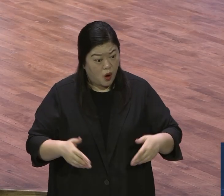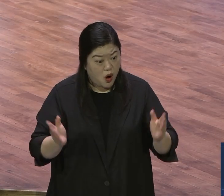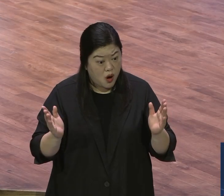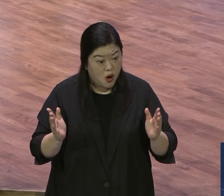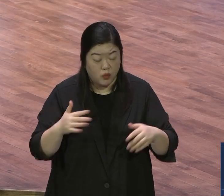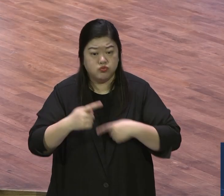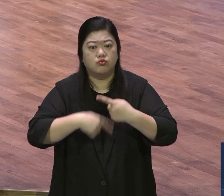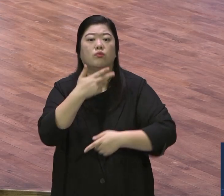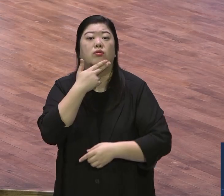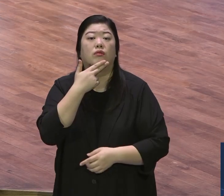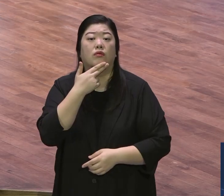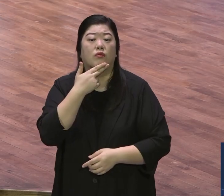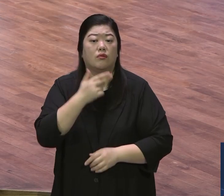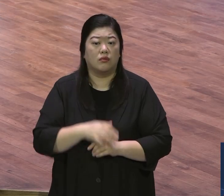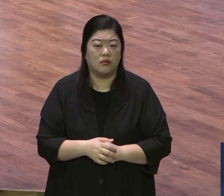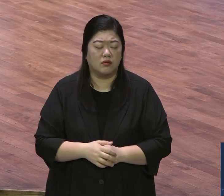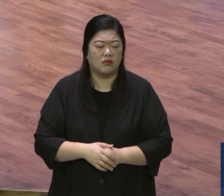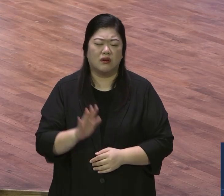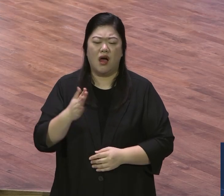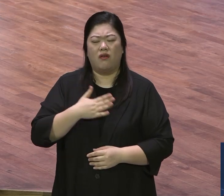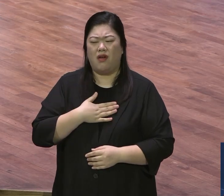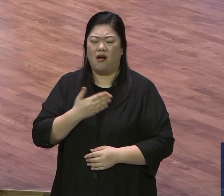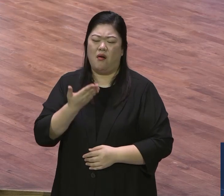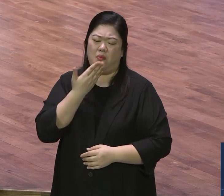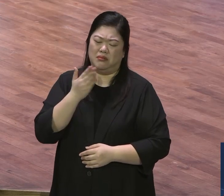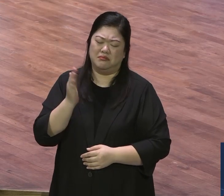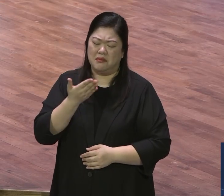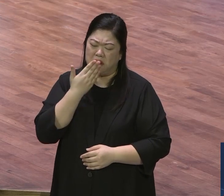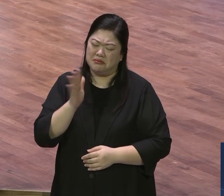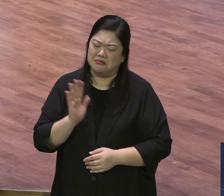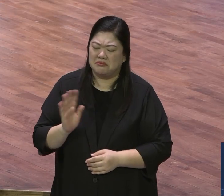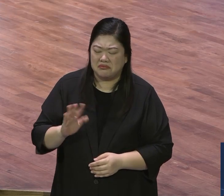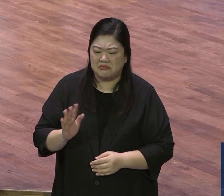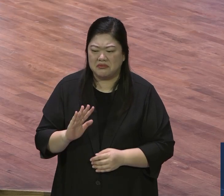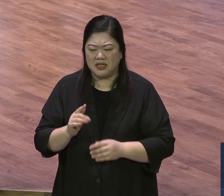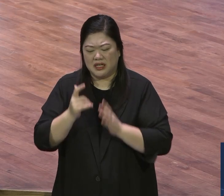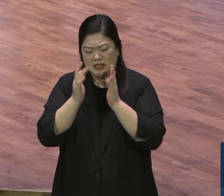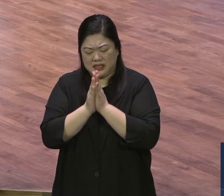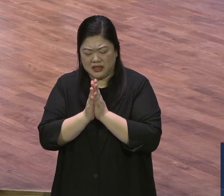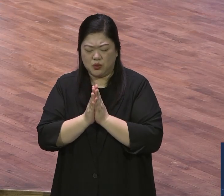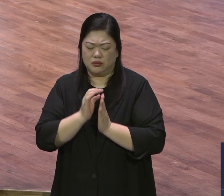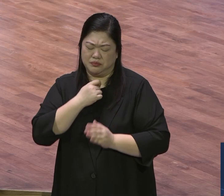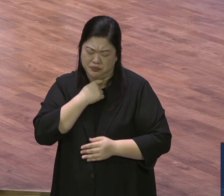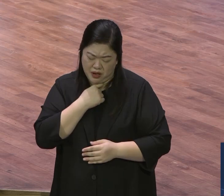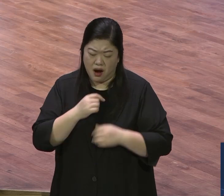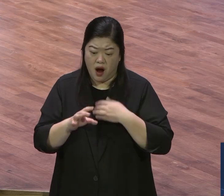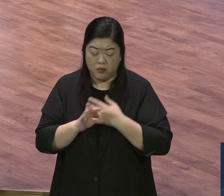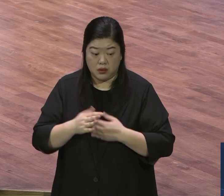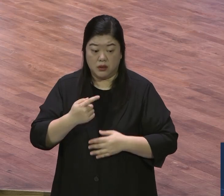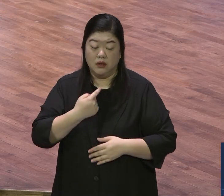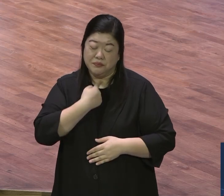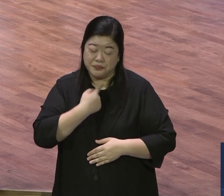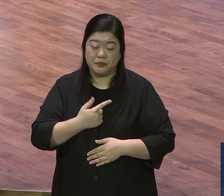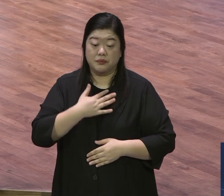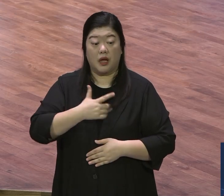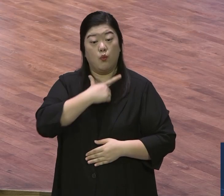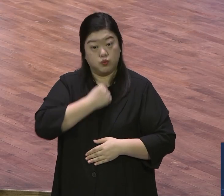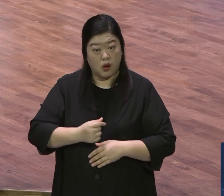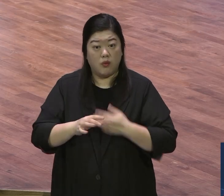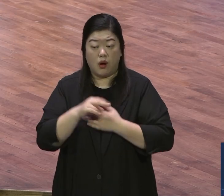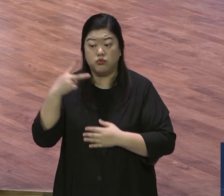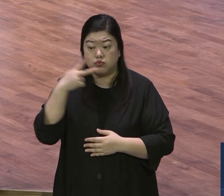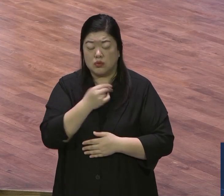정말로 내가 먹고 싶지도 않고 자고 싶지도 않고 심각한 기도점이 나올 때는 금식기도 하는 거예요. 금식이 나쁜 게